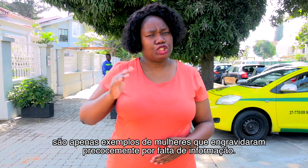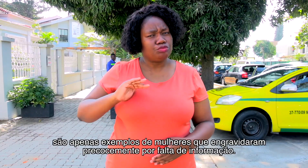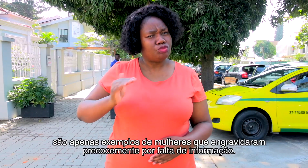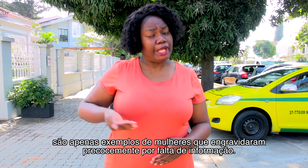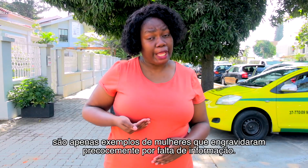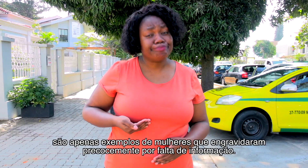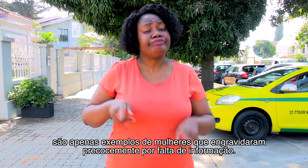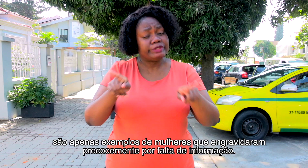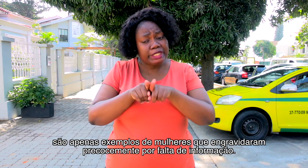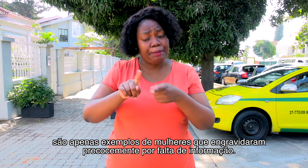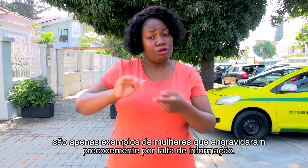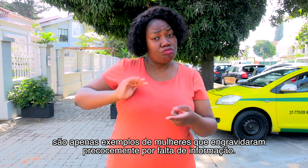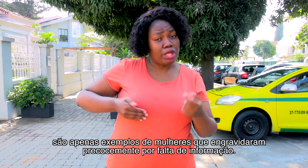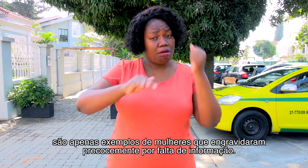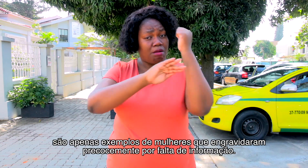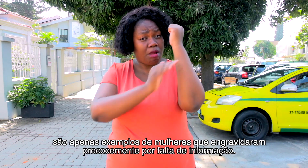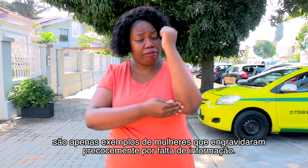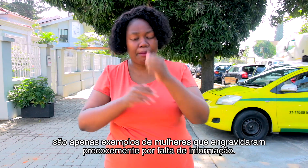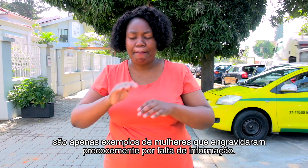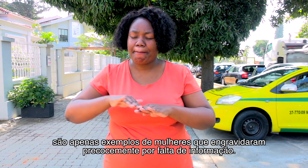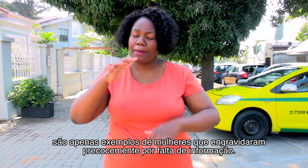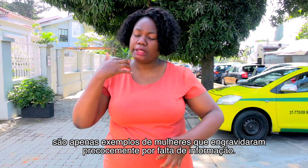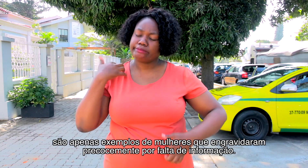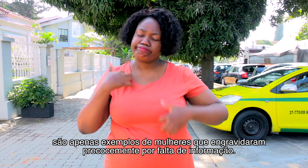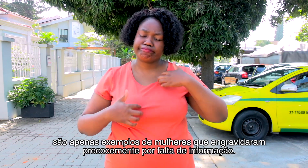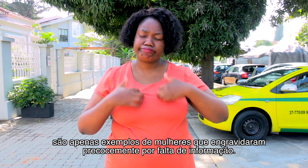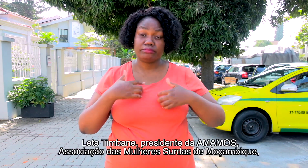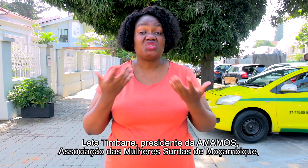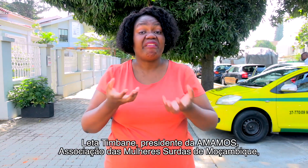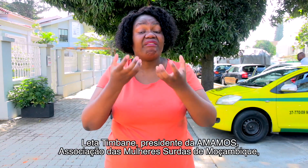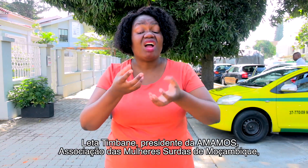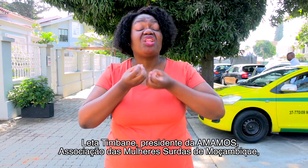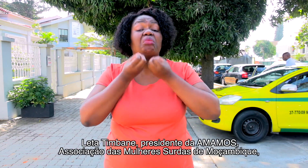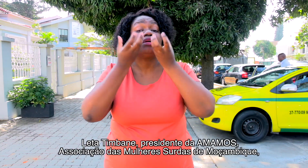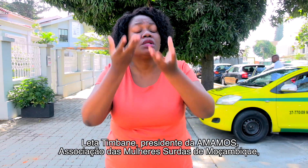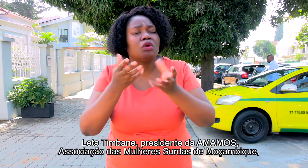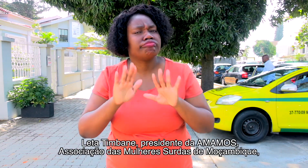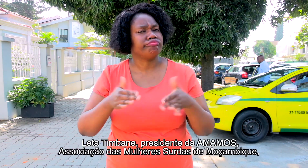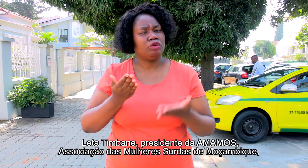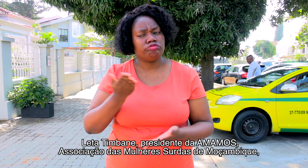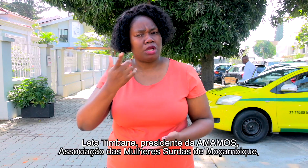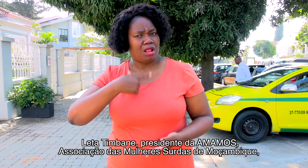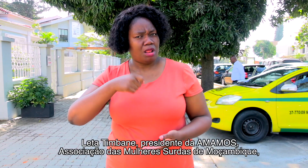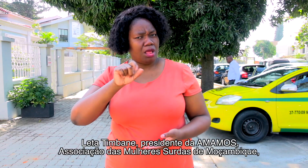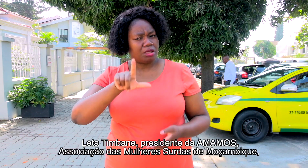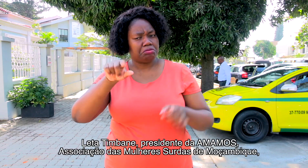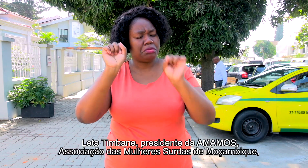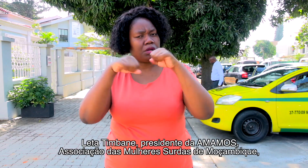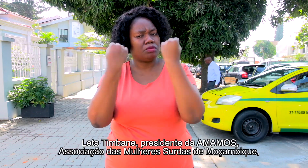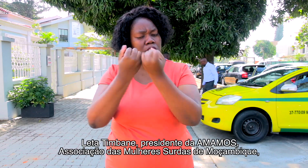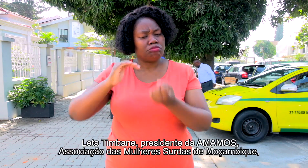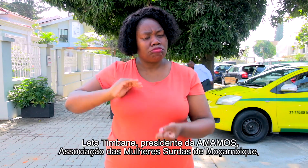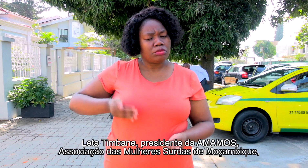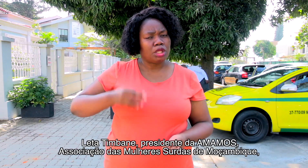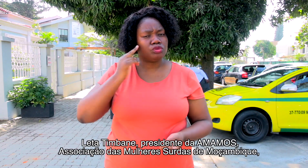Essas duas mulheres são apenas exemplos de jovens que engravidaram precocemente. Leta Timbane, presidente da AMAMUS, Associação